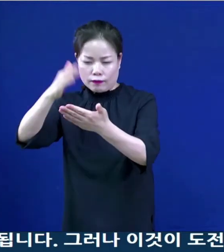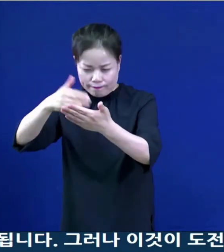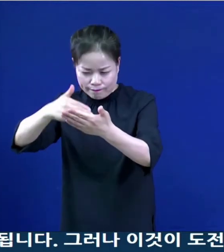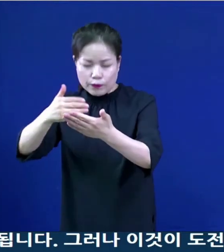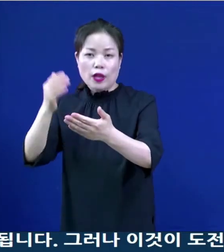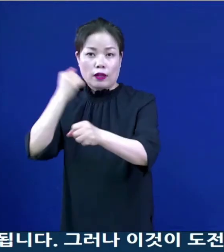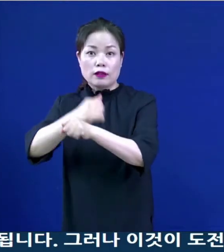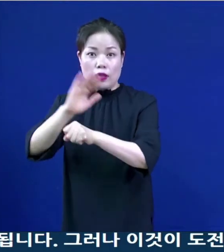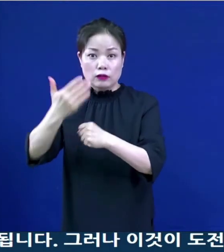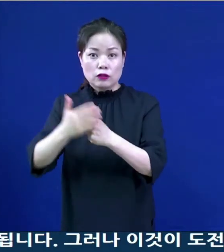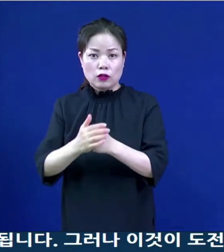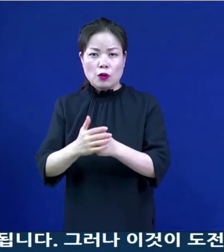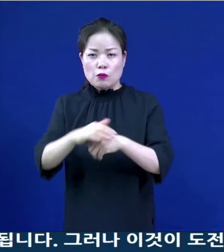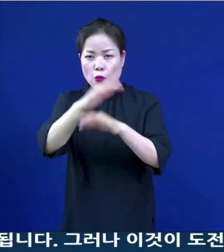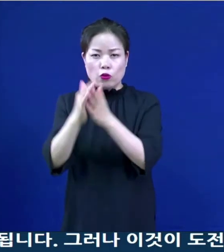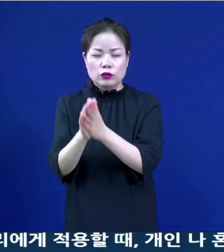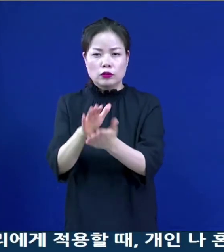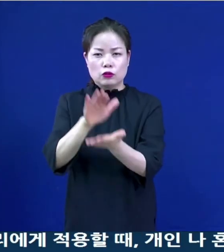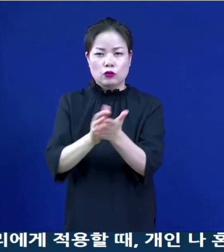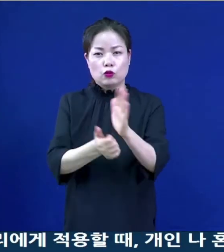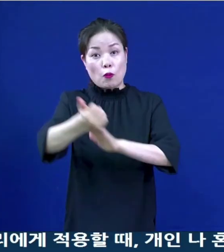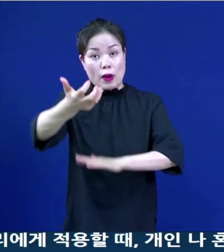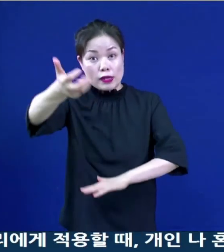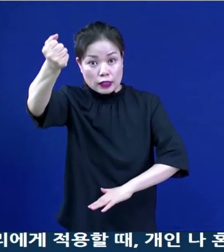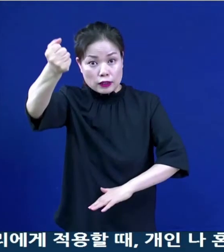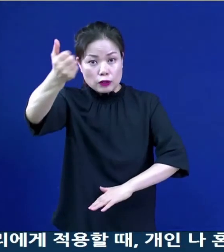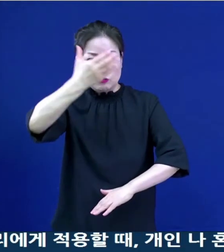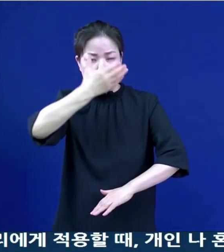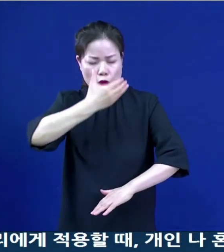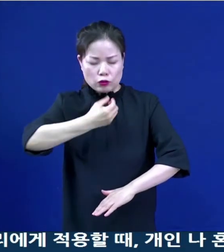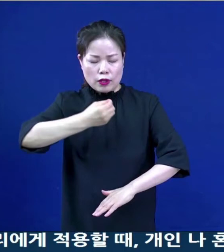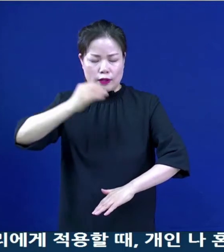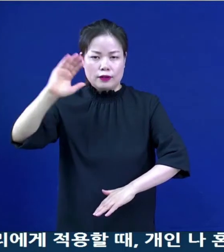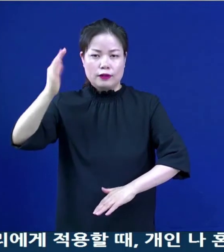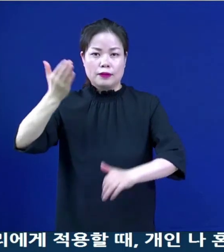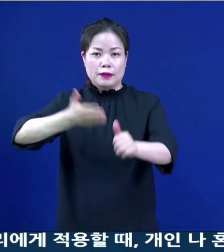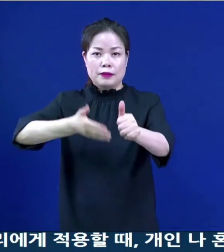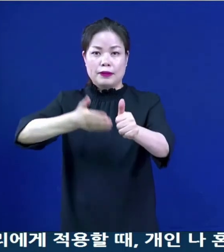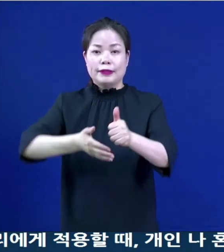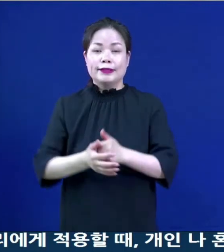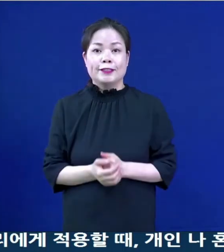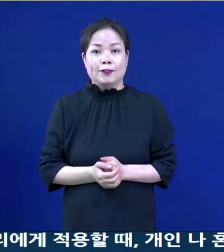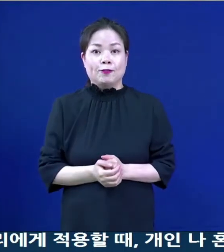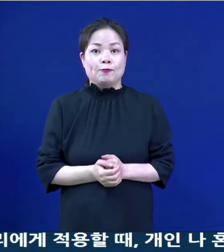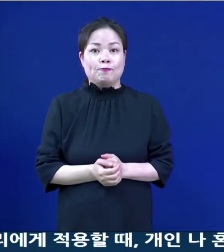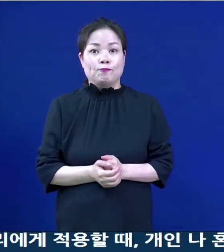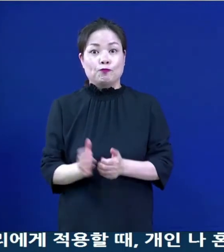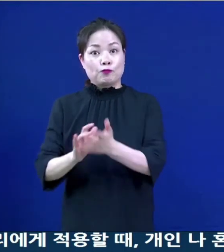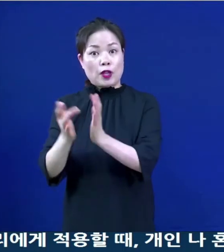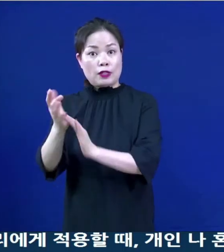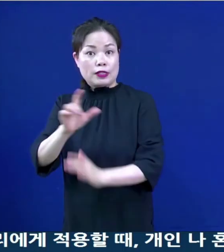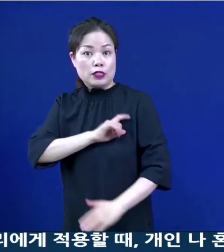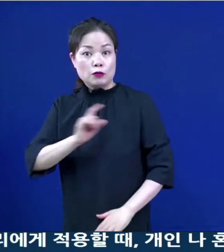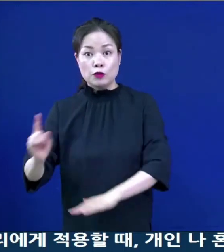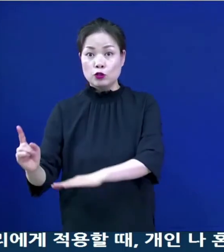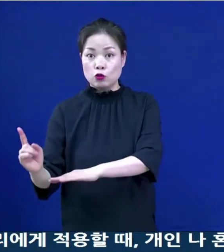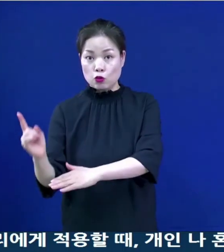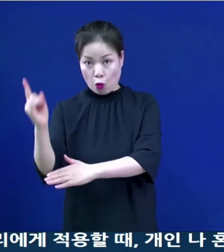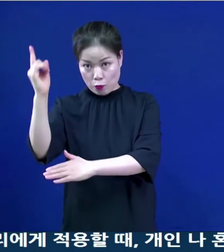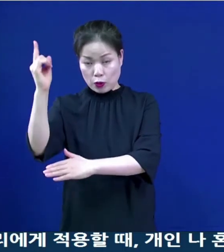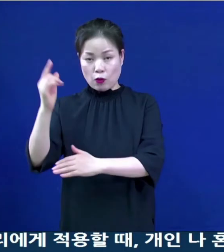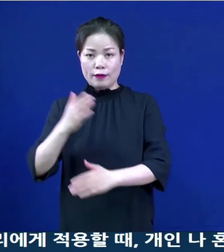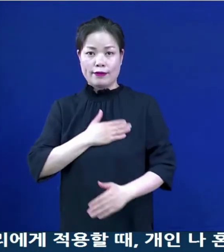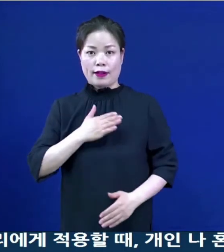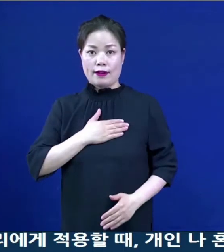가족들, 모두가 이런 열망 다시 한번 확인하시는 복된 저녁 되기를 주의 이름으로 축원합니다. 예수의 이름을 높이고,